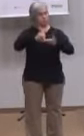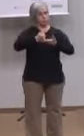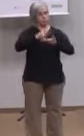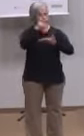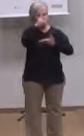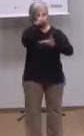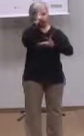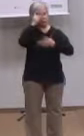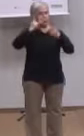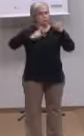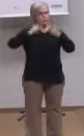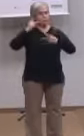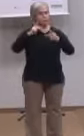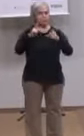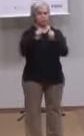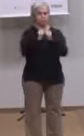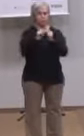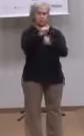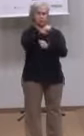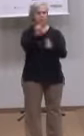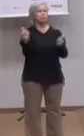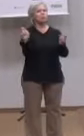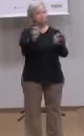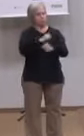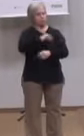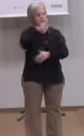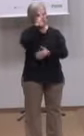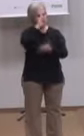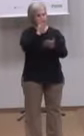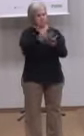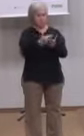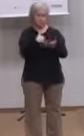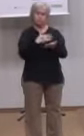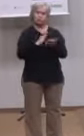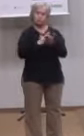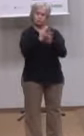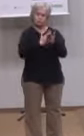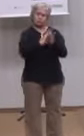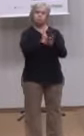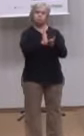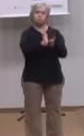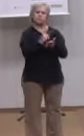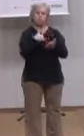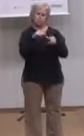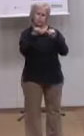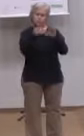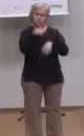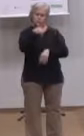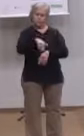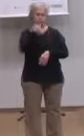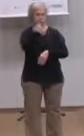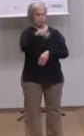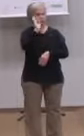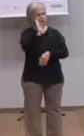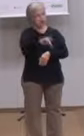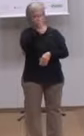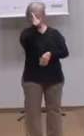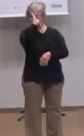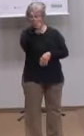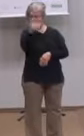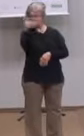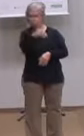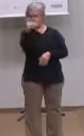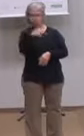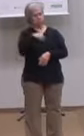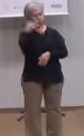né? Vocês podem ter certeza absoluta, eu sou chato, eu estou aqui nessa casa direto,